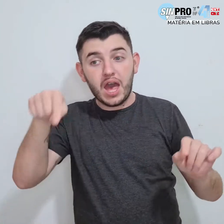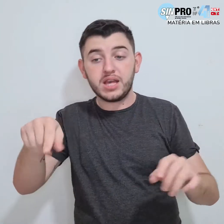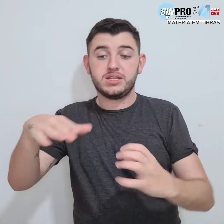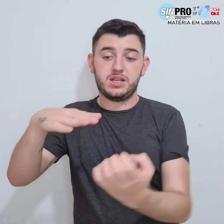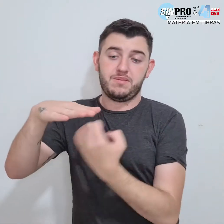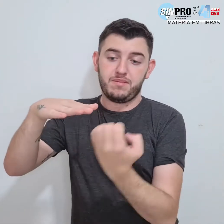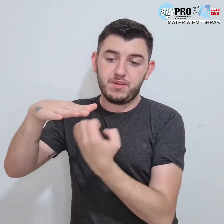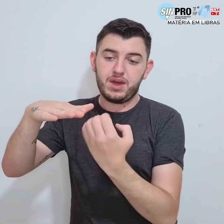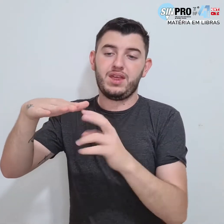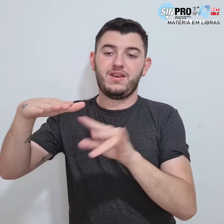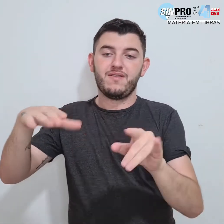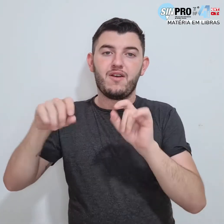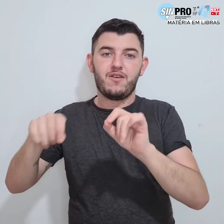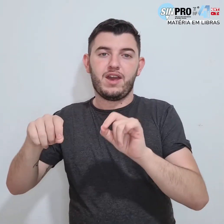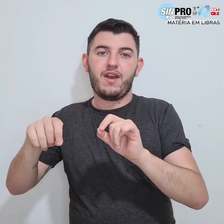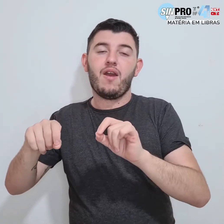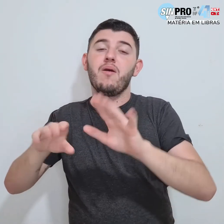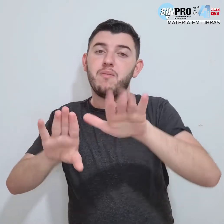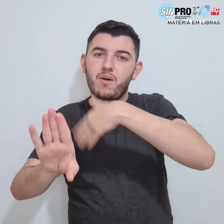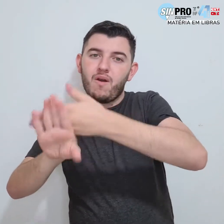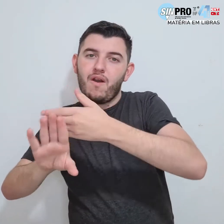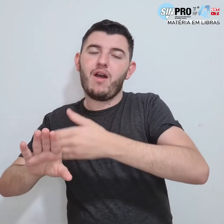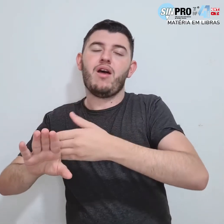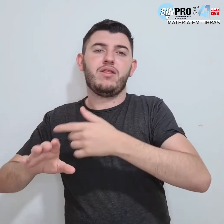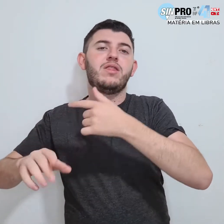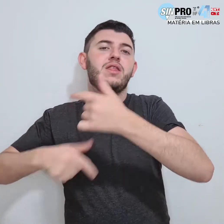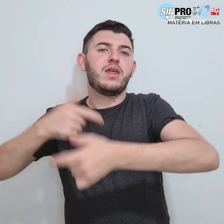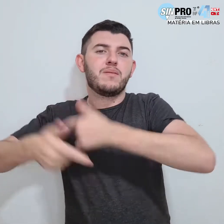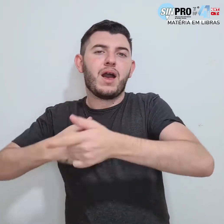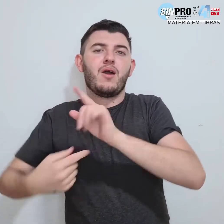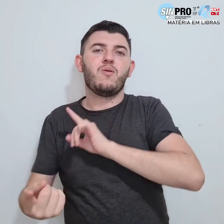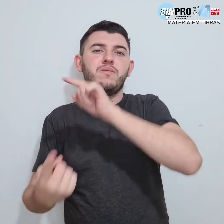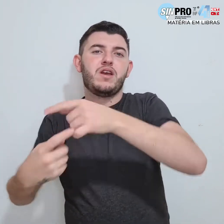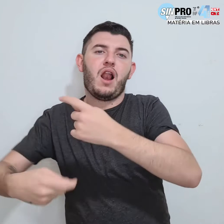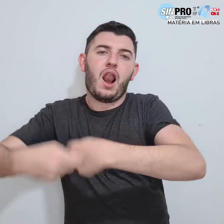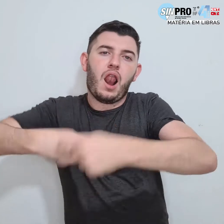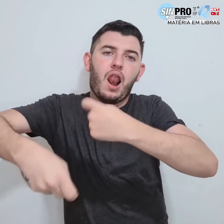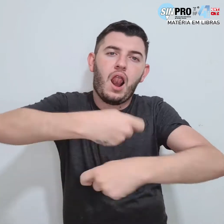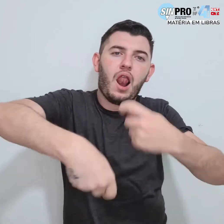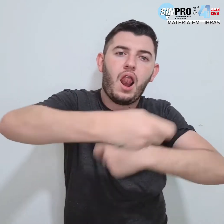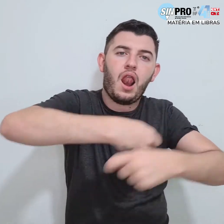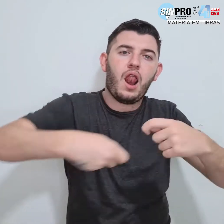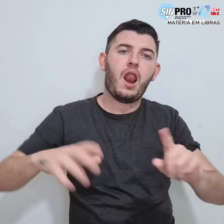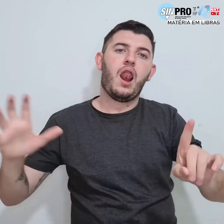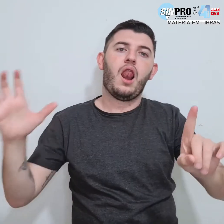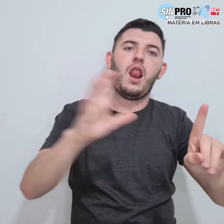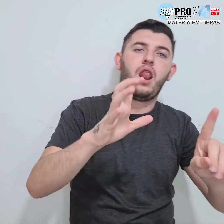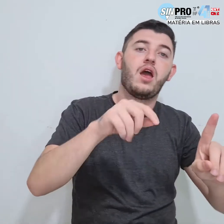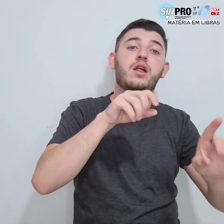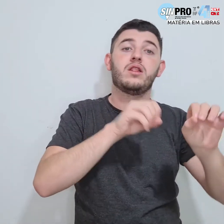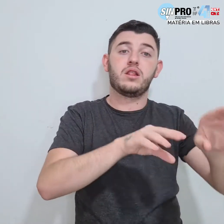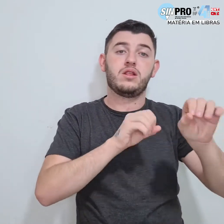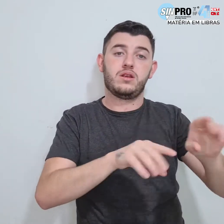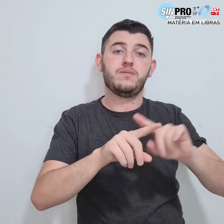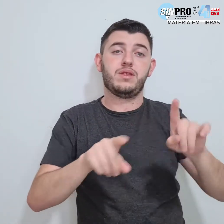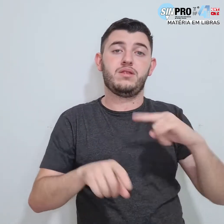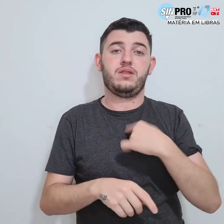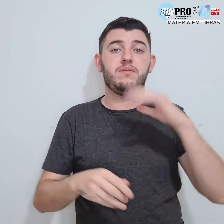educação. Recentemente, o presidente encaminhou ao Congresso Nacional projeto que prevê corte de